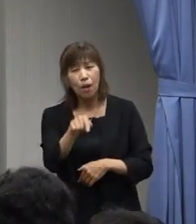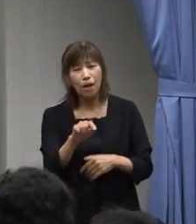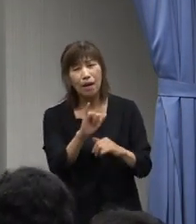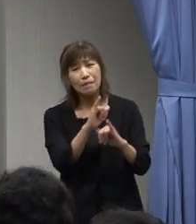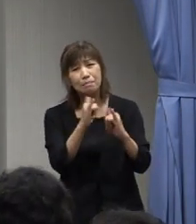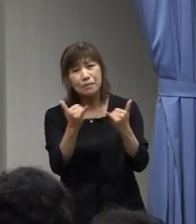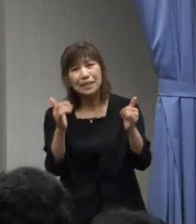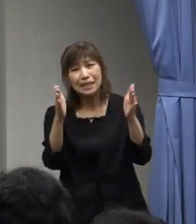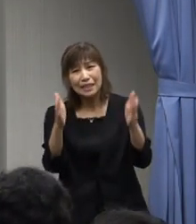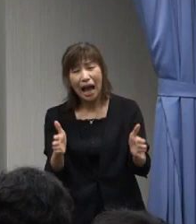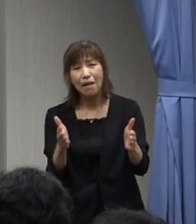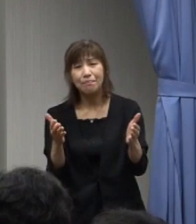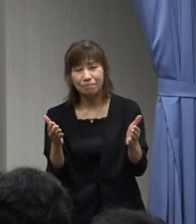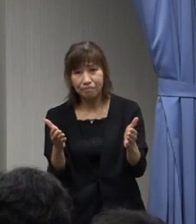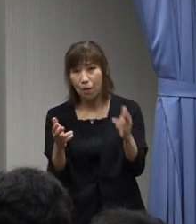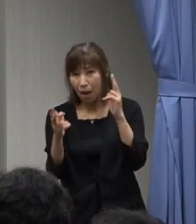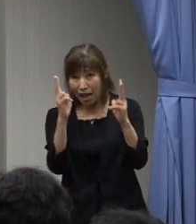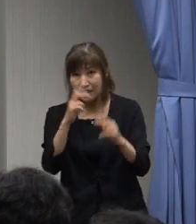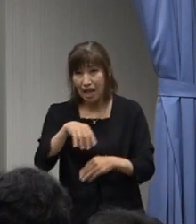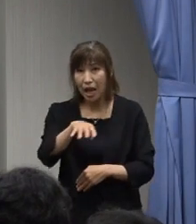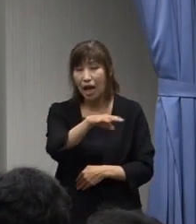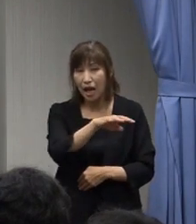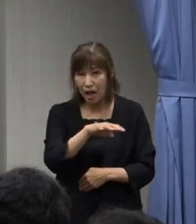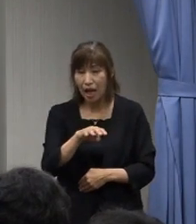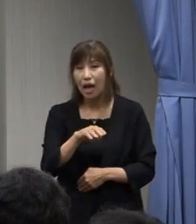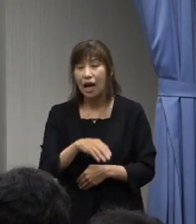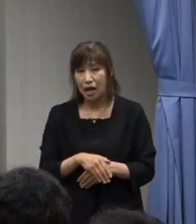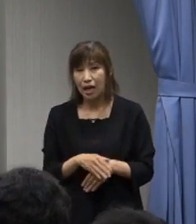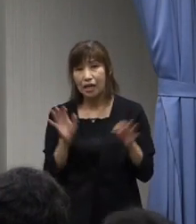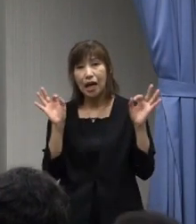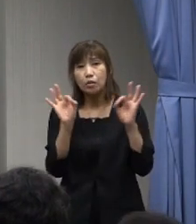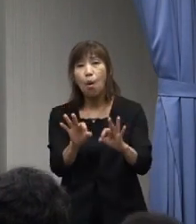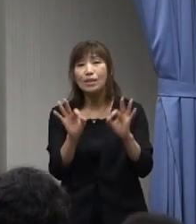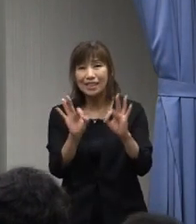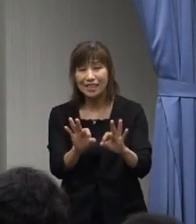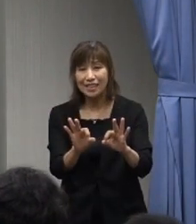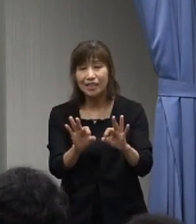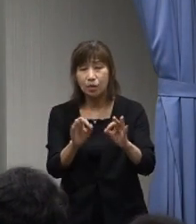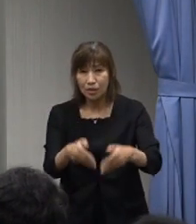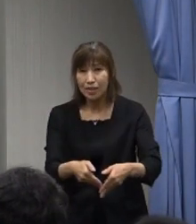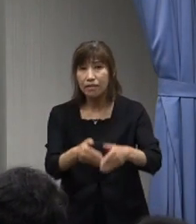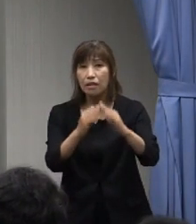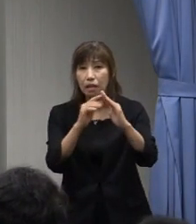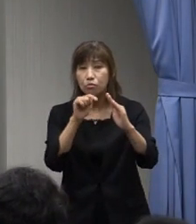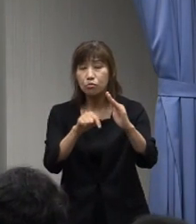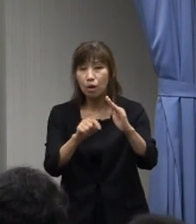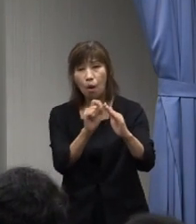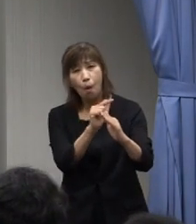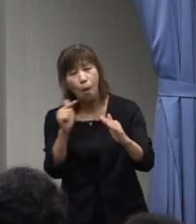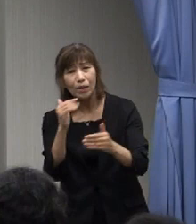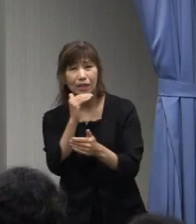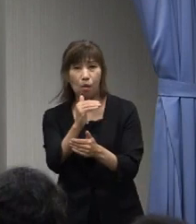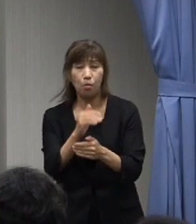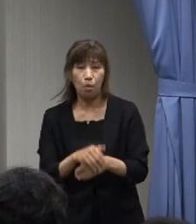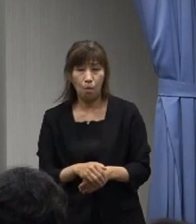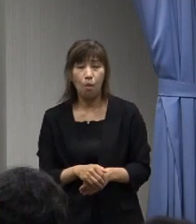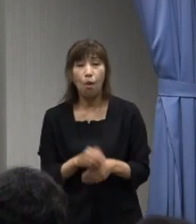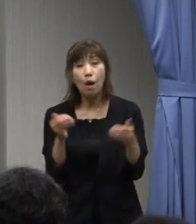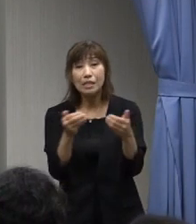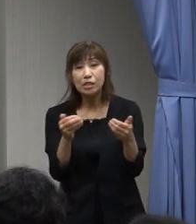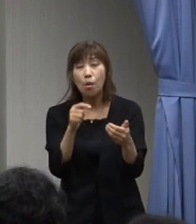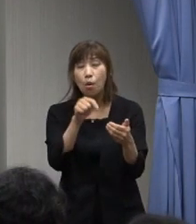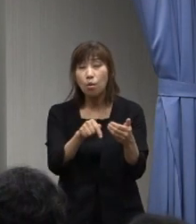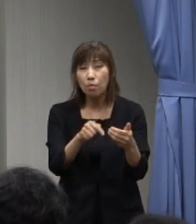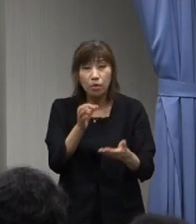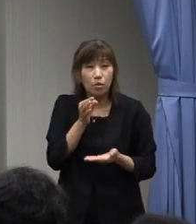業者において1兆円の投資をするというのはこれは大きなことです。そしてここは事業そのものに投資をするということで、その半